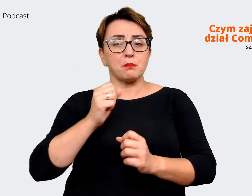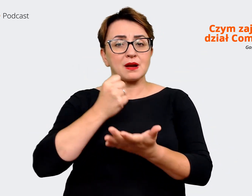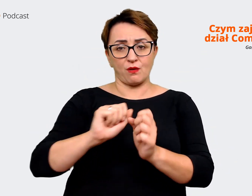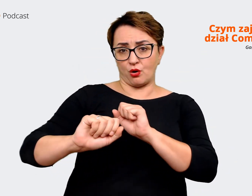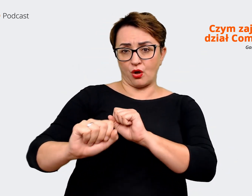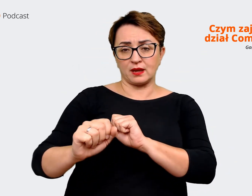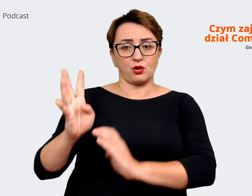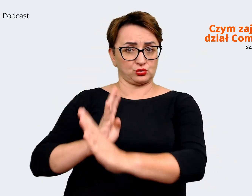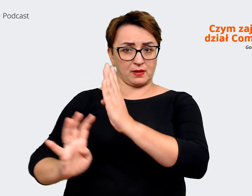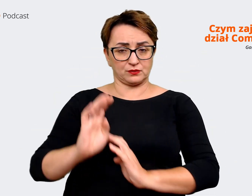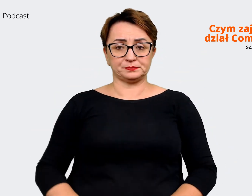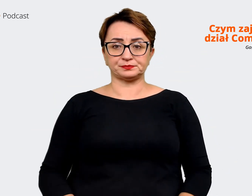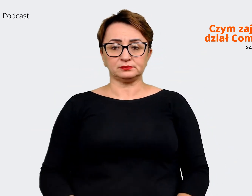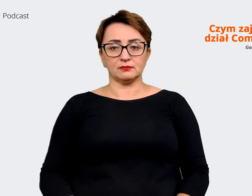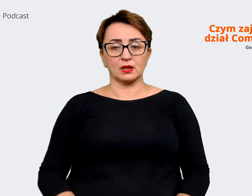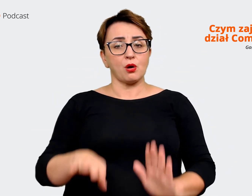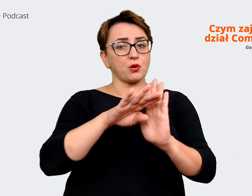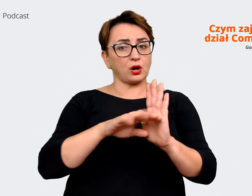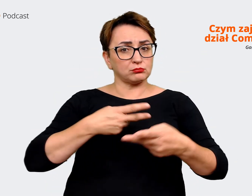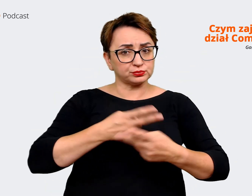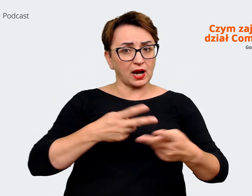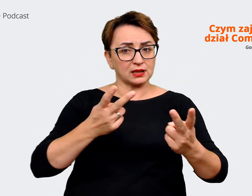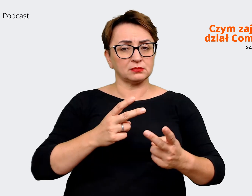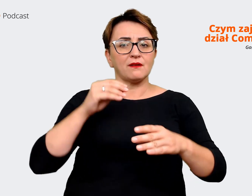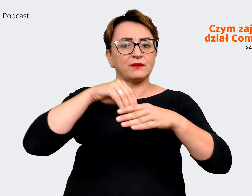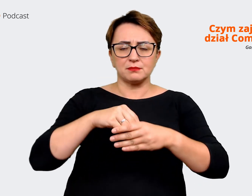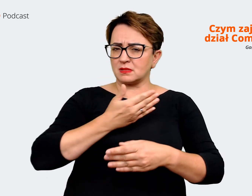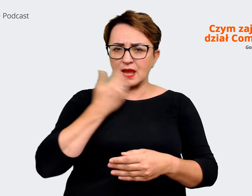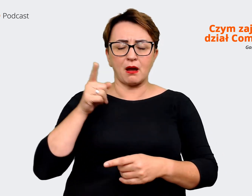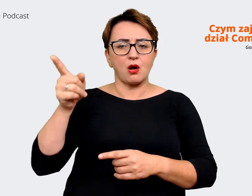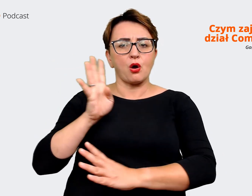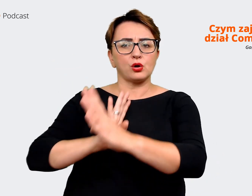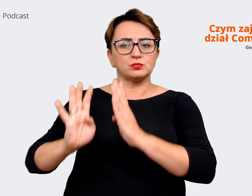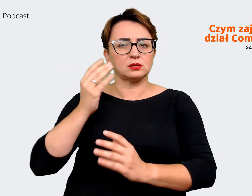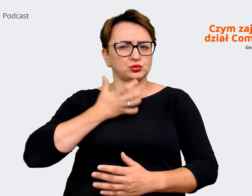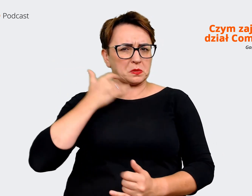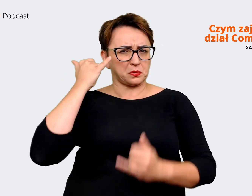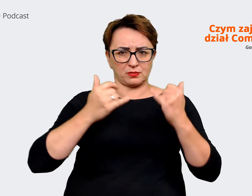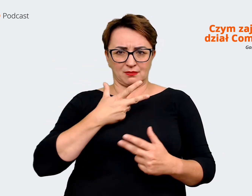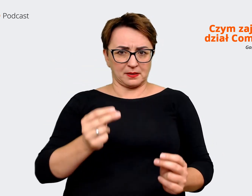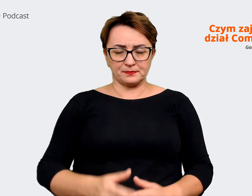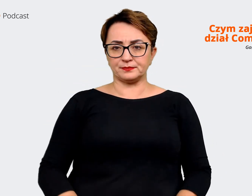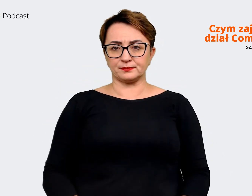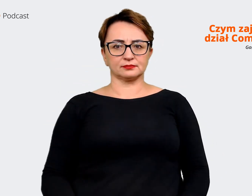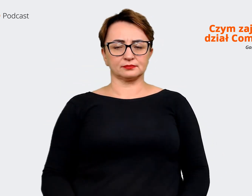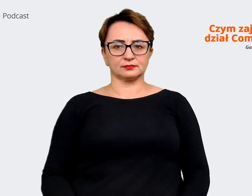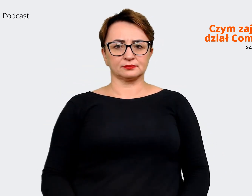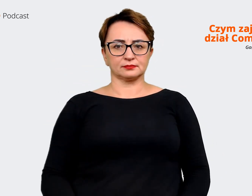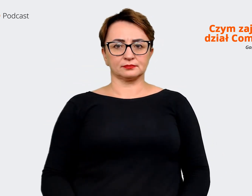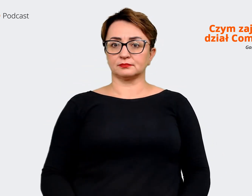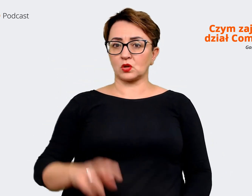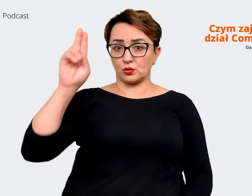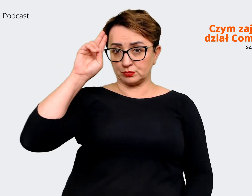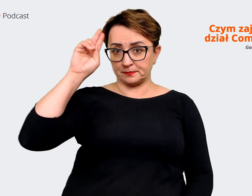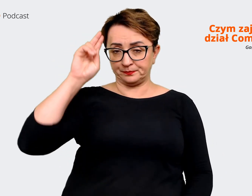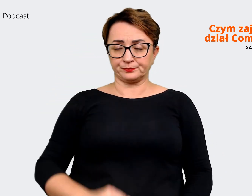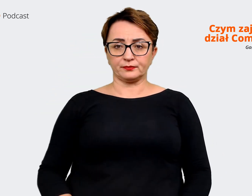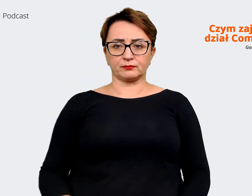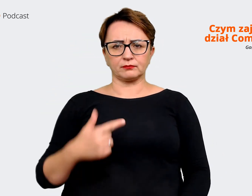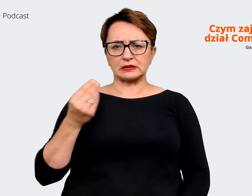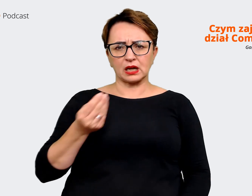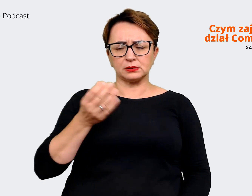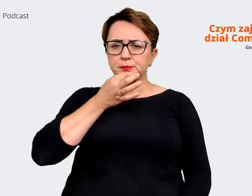Dlatego razem z całym właśnie zespołem biznesowym staraliśmy się tak zrobić przekaz marketingowy, regulamin tego programu i jego działanie, żeby on